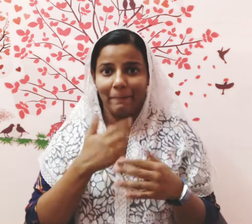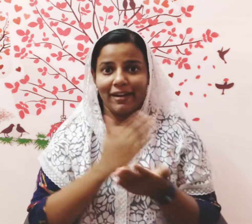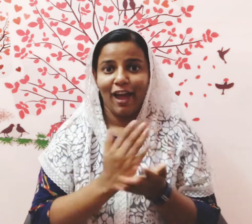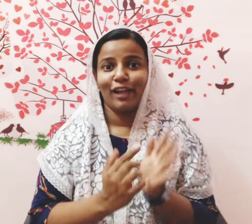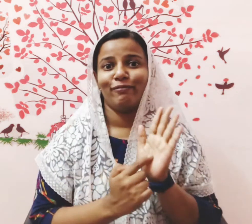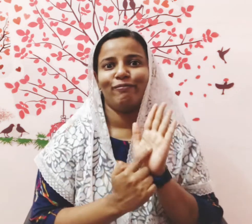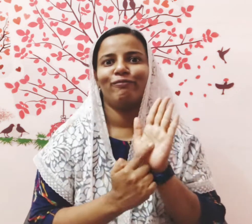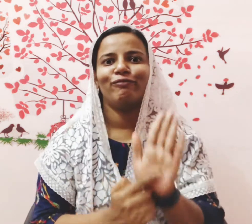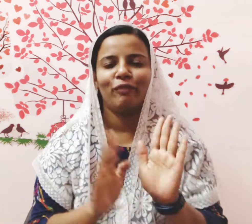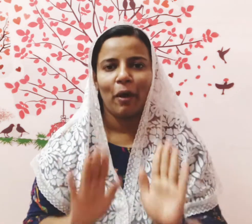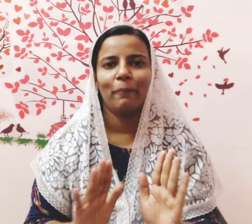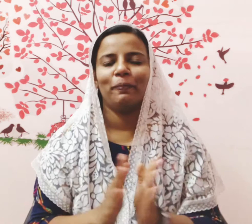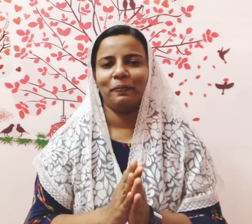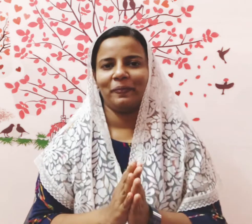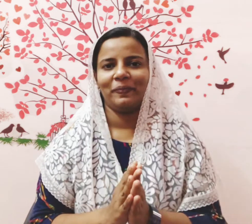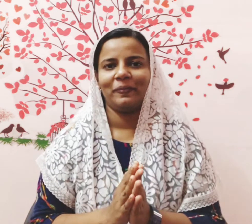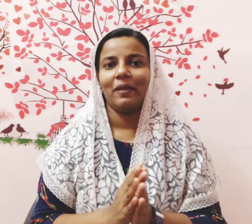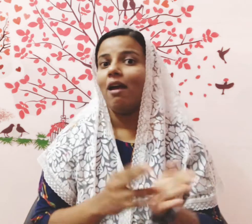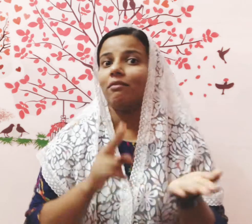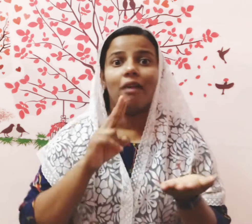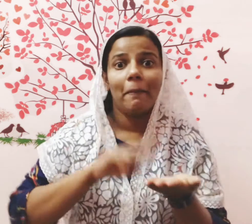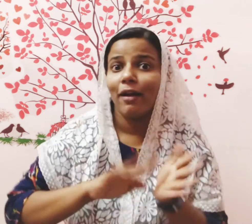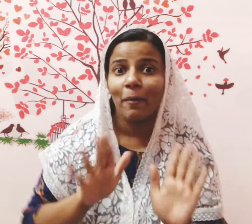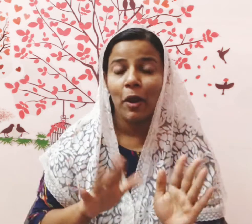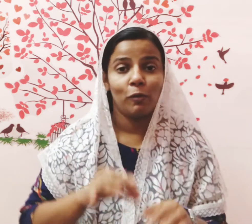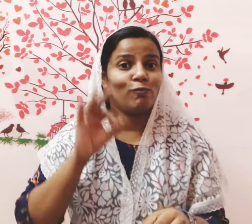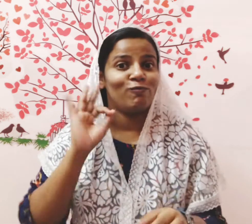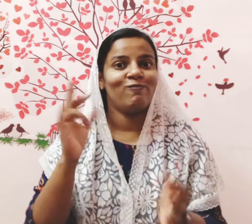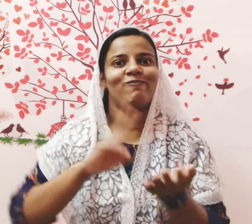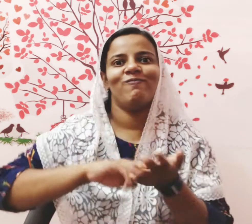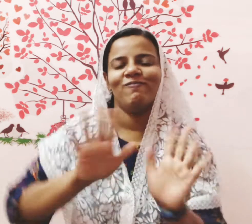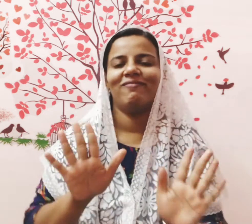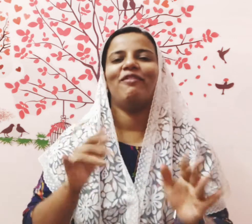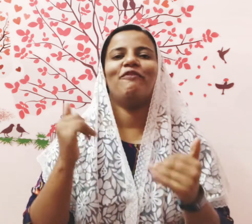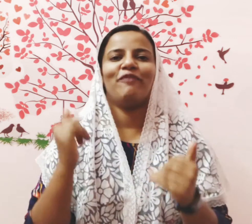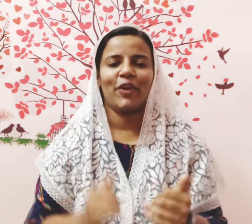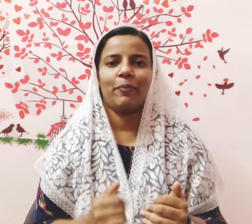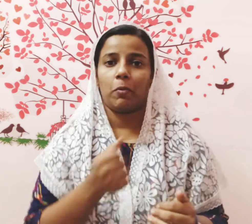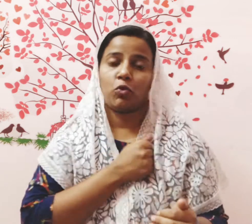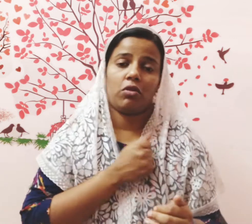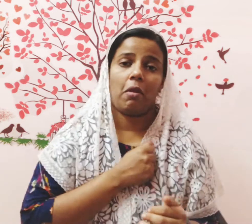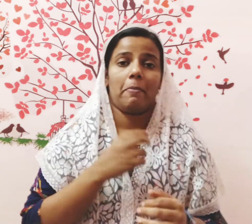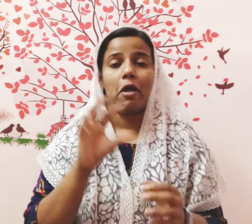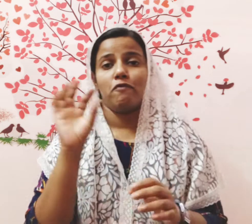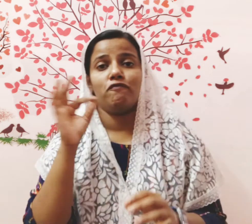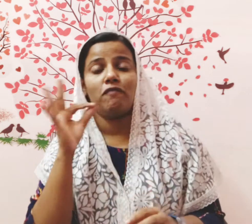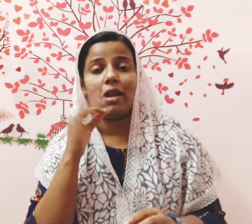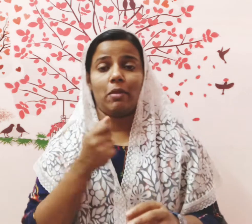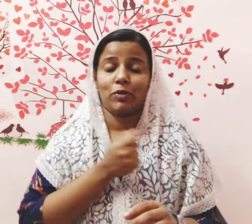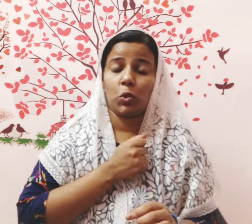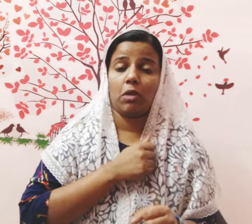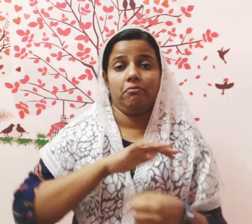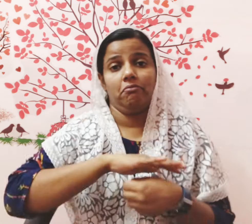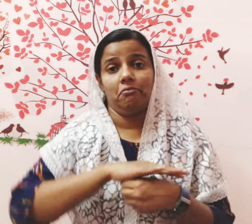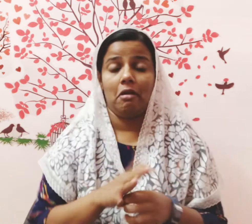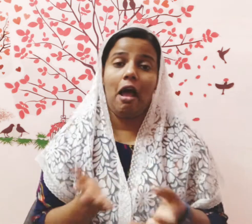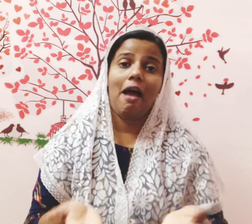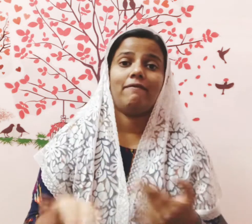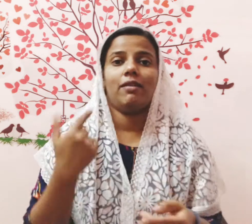നമുക്ക് അസാധാരണക്കാരാകാൻ കഴിയും. പ്രിയപ്പെട്ടവരെ, എങ്ങാനും തനിച്ച് ഫലം കായ്ക്കാം, തനിച്ച് നിറയാം എന്നൊക്കെ വിചാരിച്ചു പോയാൽ